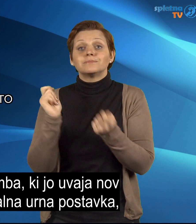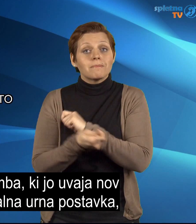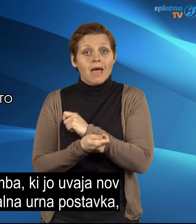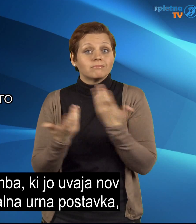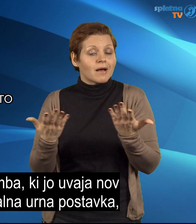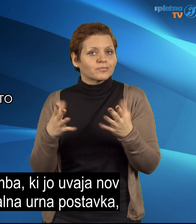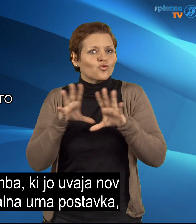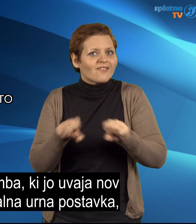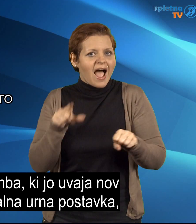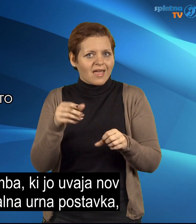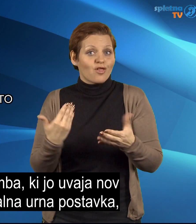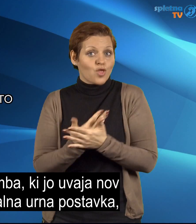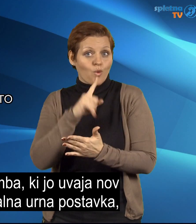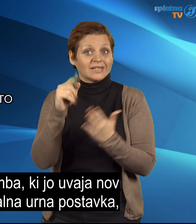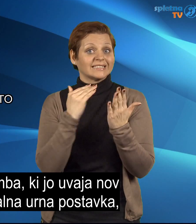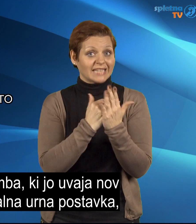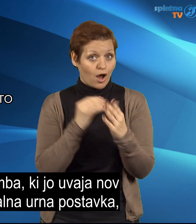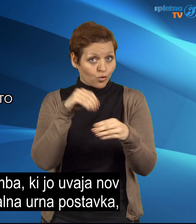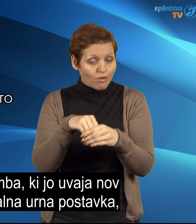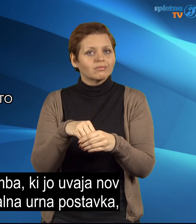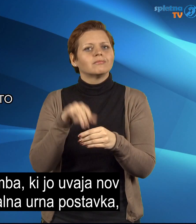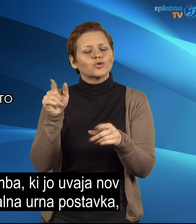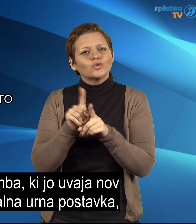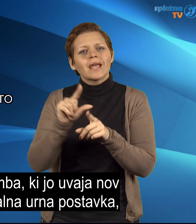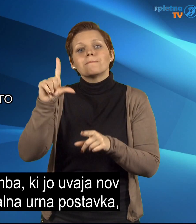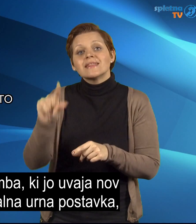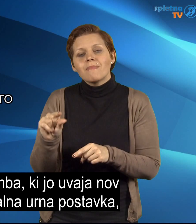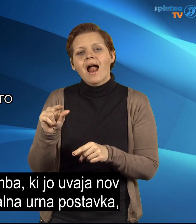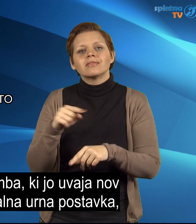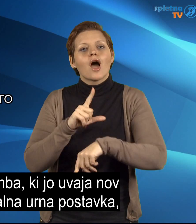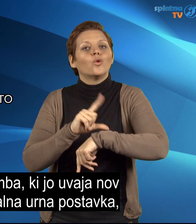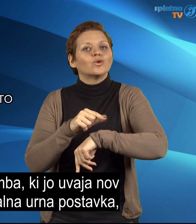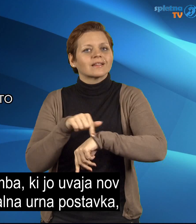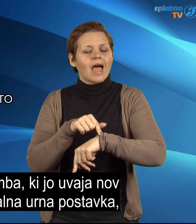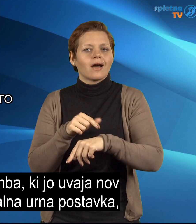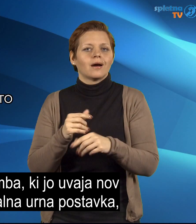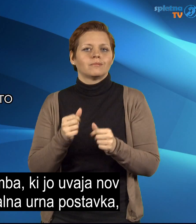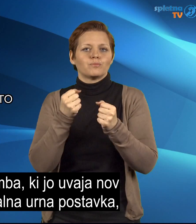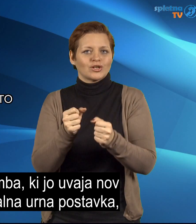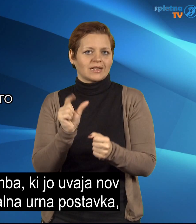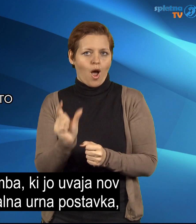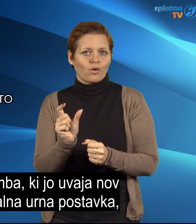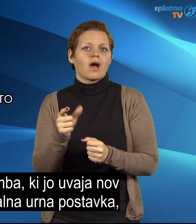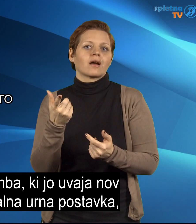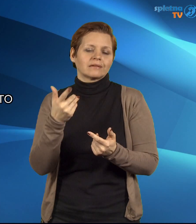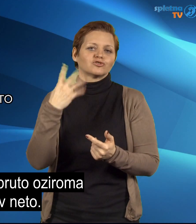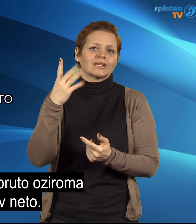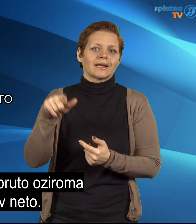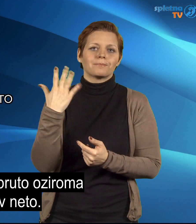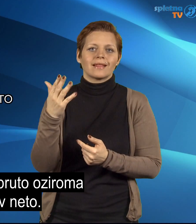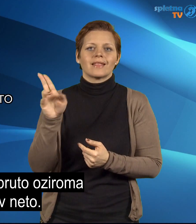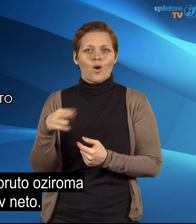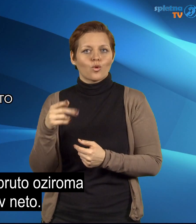Pomembna sprememba, ki jo uvaja nov zakon, je tudi minimalna urna postavka, ki je 4,5 evra bruto